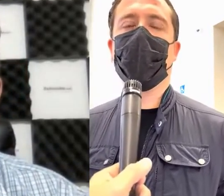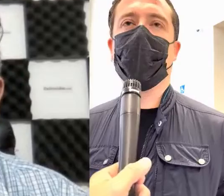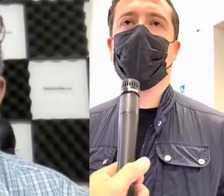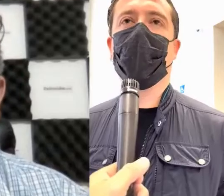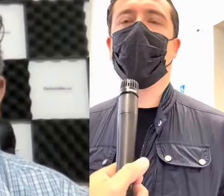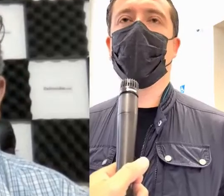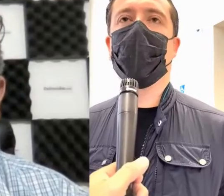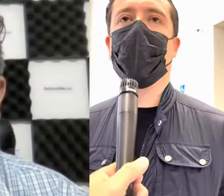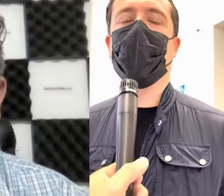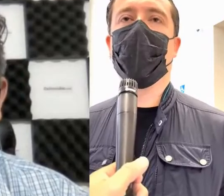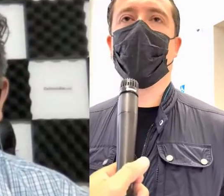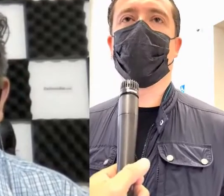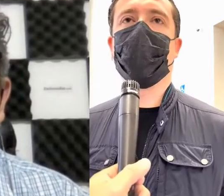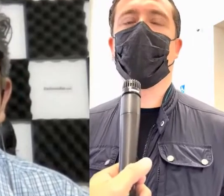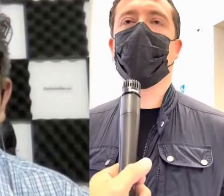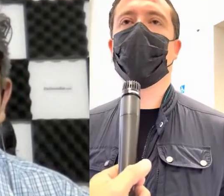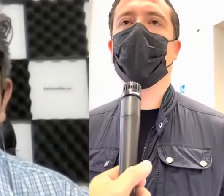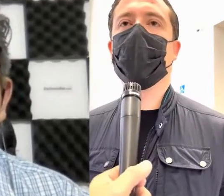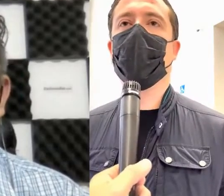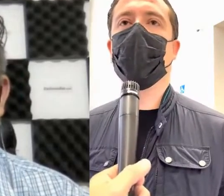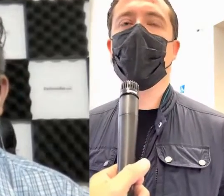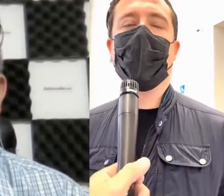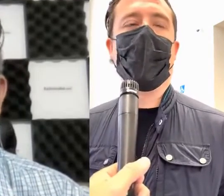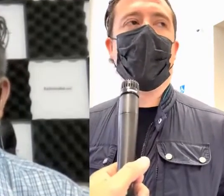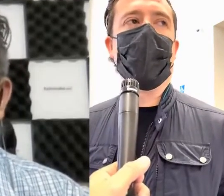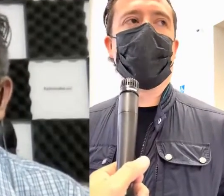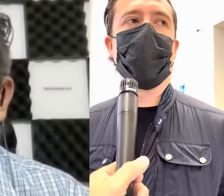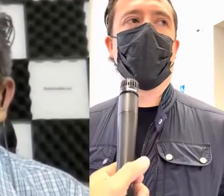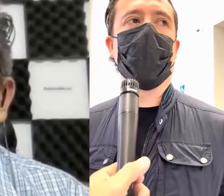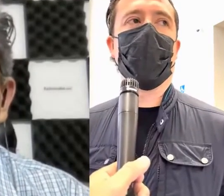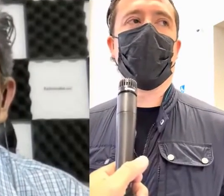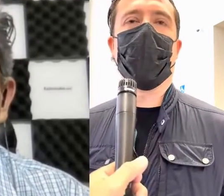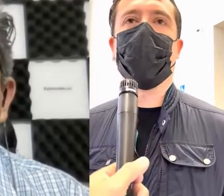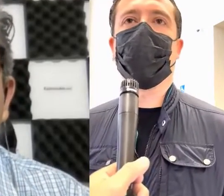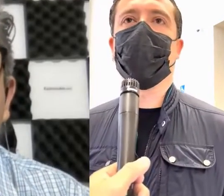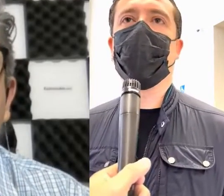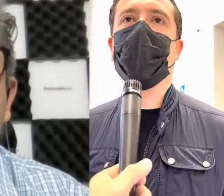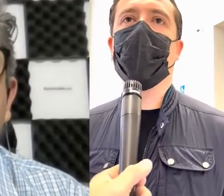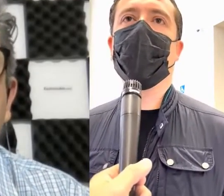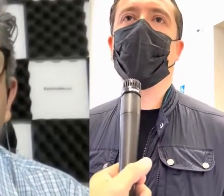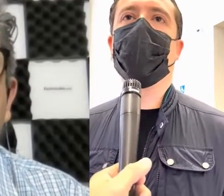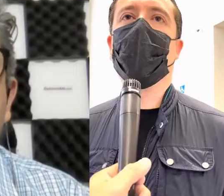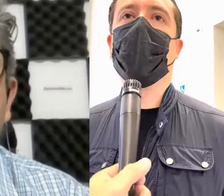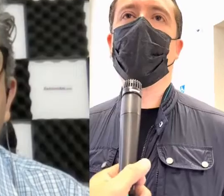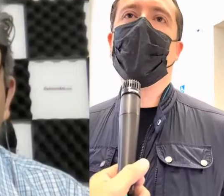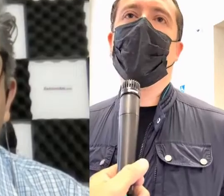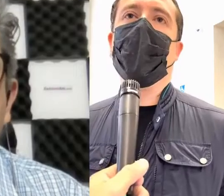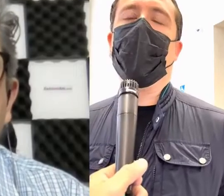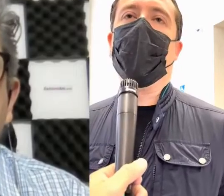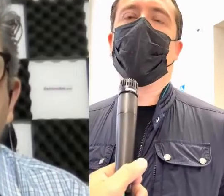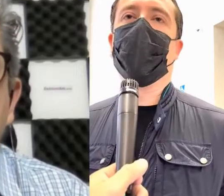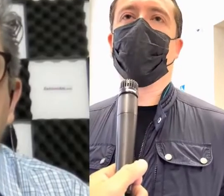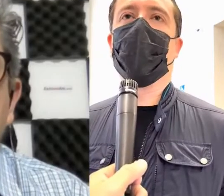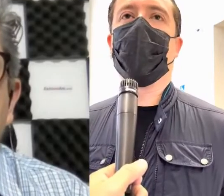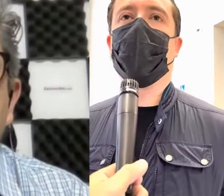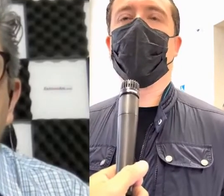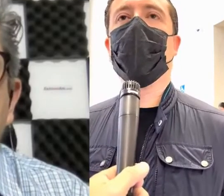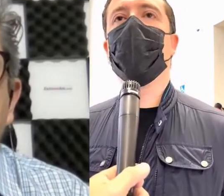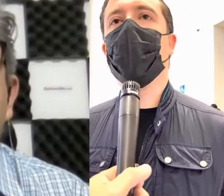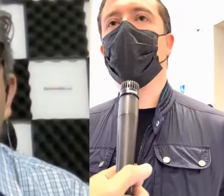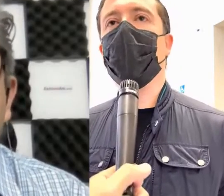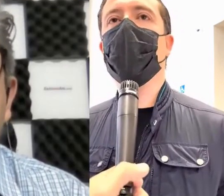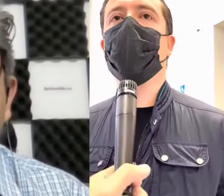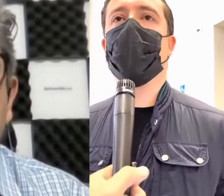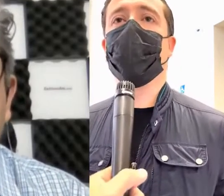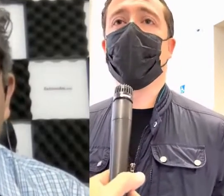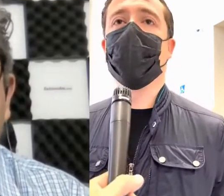pública, obviamente el gobierno sirvió como facilitador, esto puede generar más prosperidad, que al final las personas van a